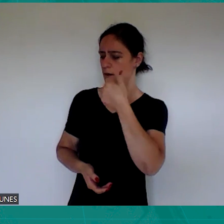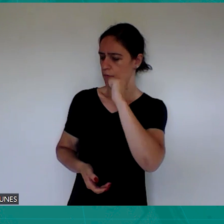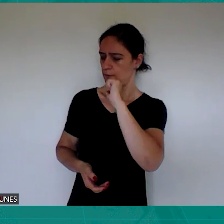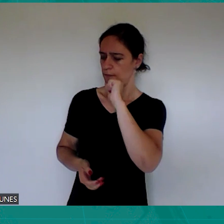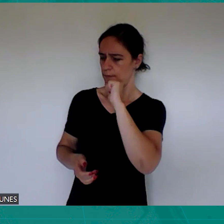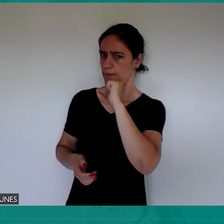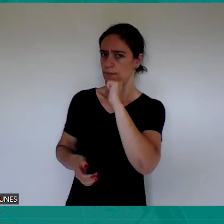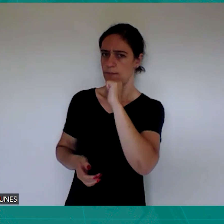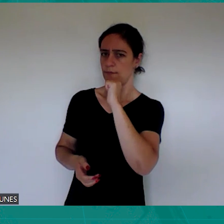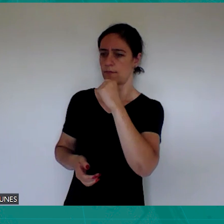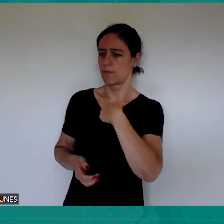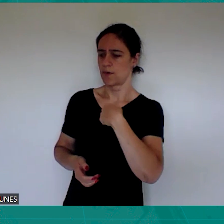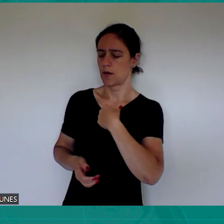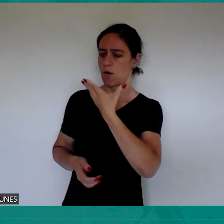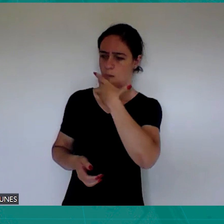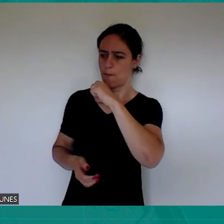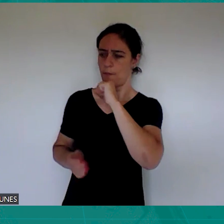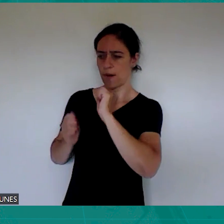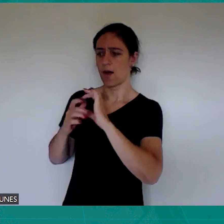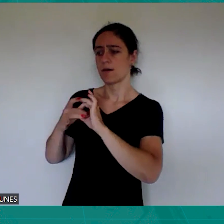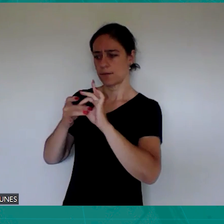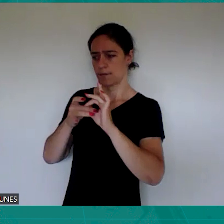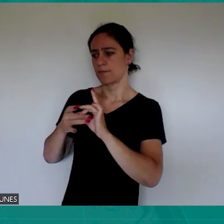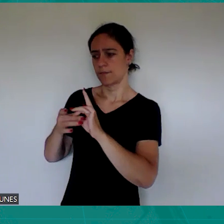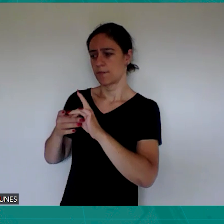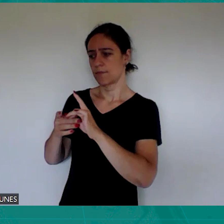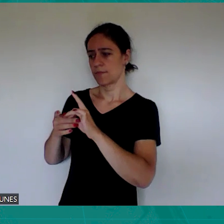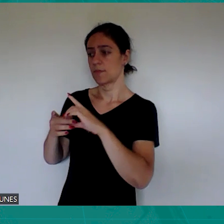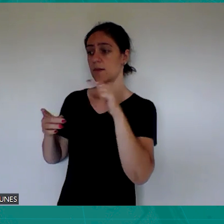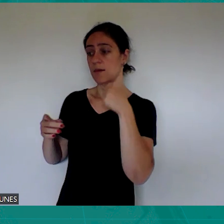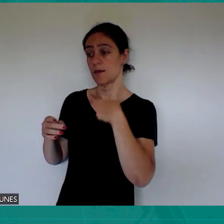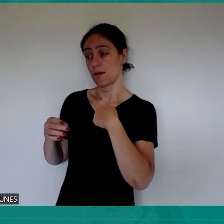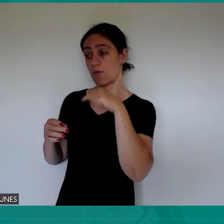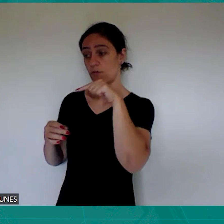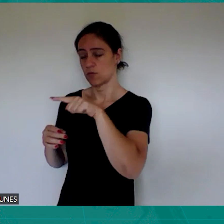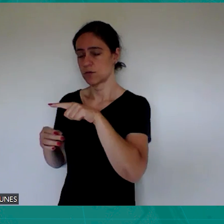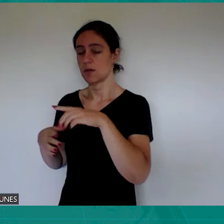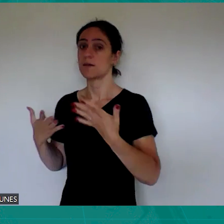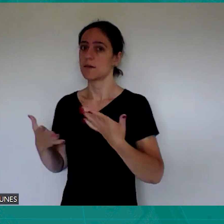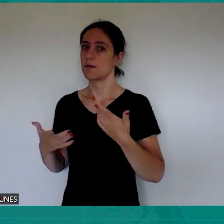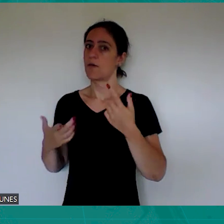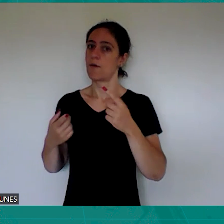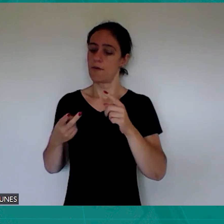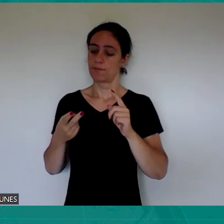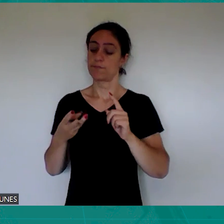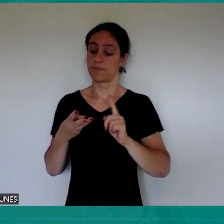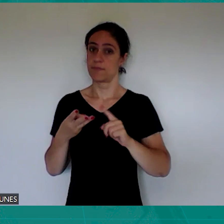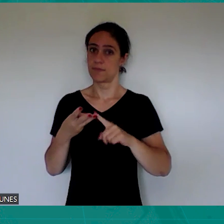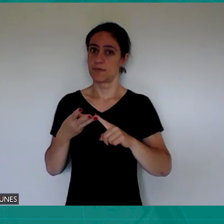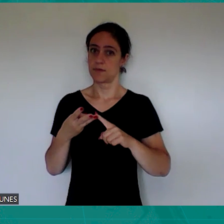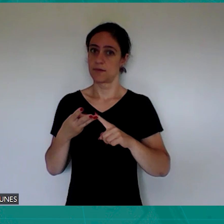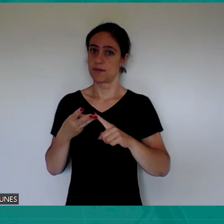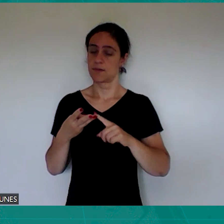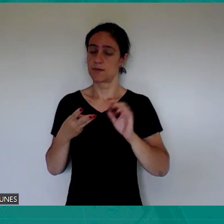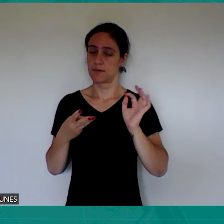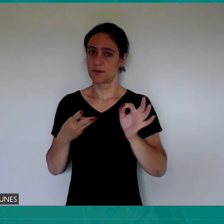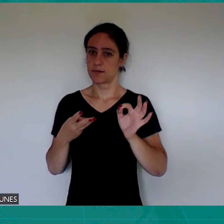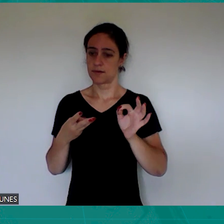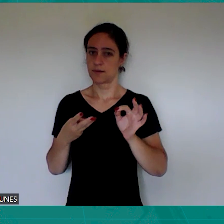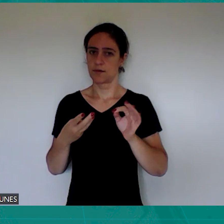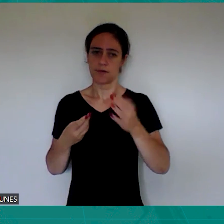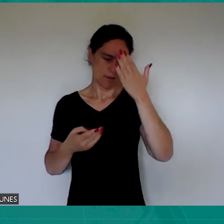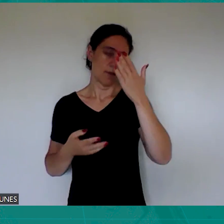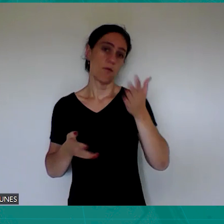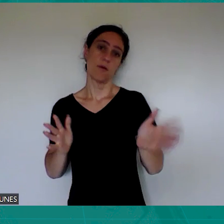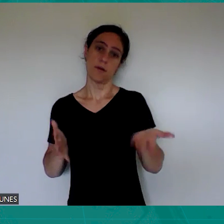e eu em vós. Agora acrescentou uma coisa, né? Até agora ele falou, né? Vocês creiam que o Pai